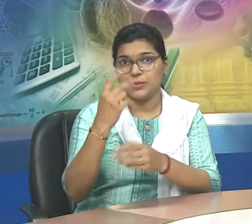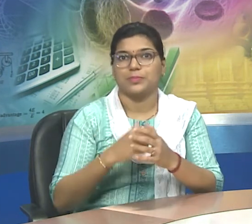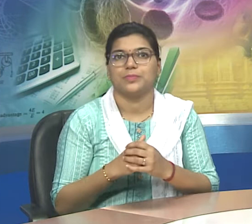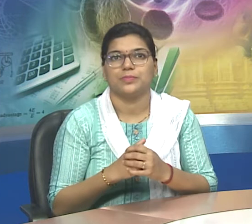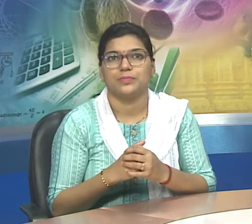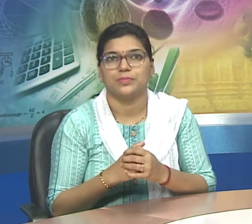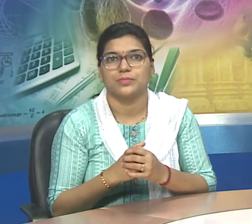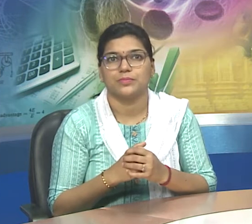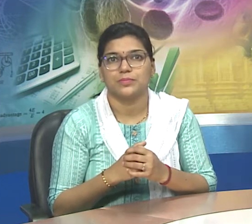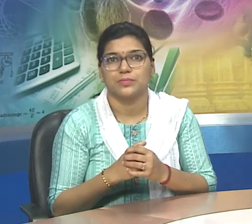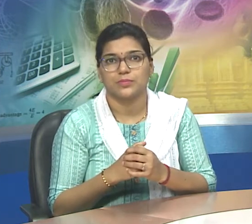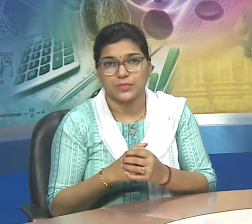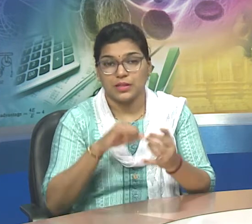क्वेश्चन नंबर 2,